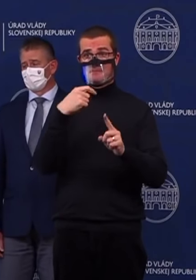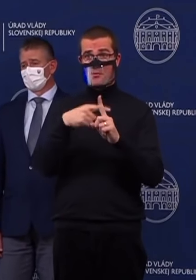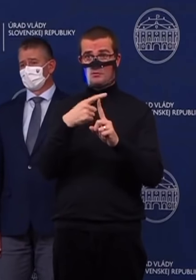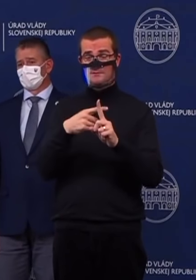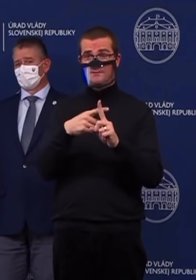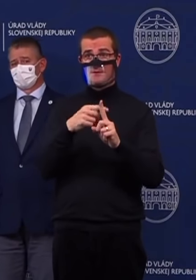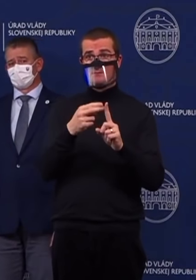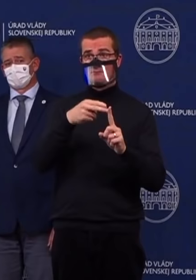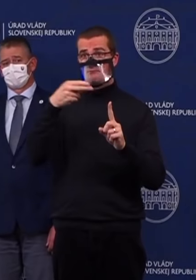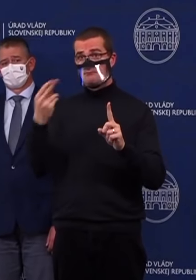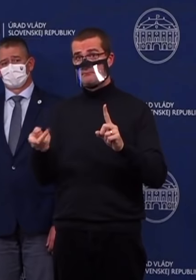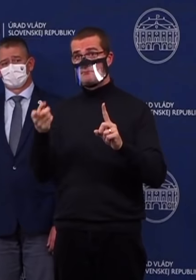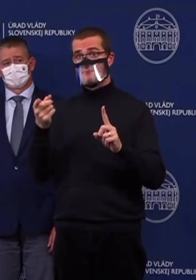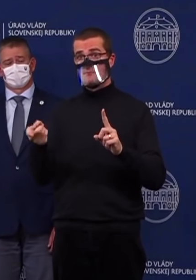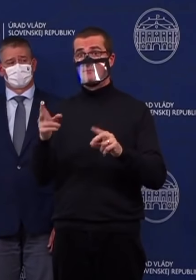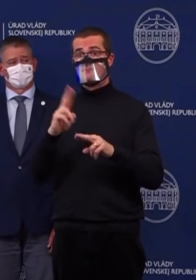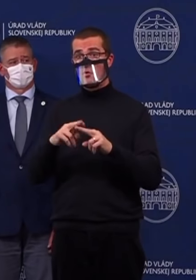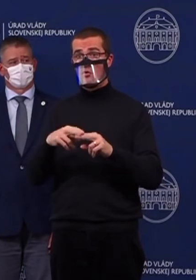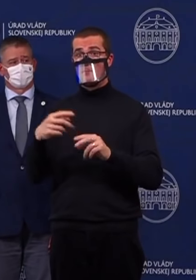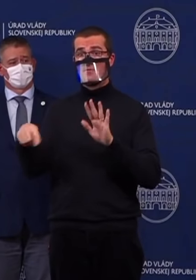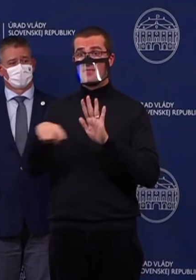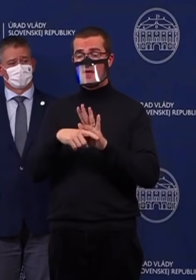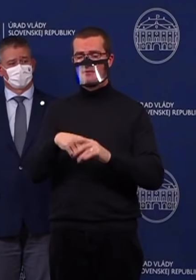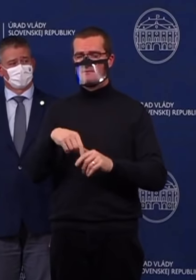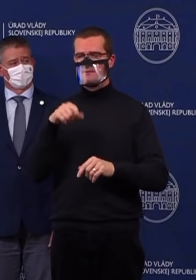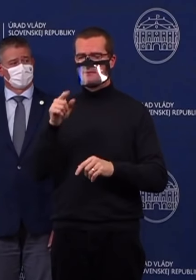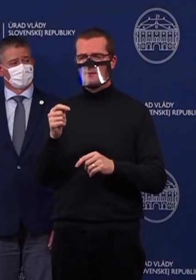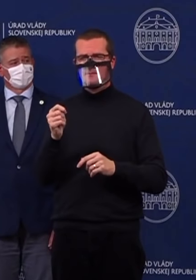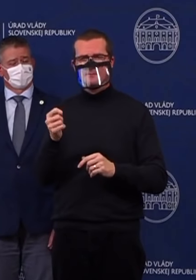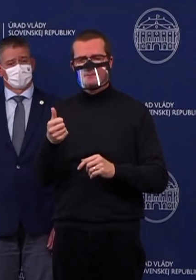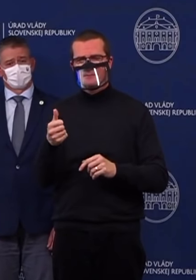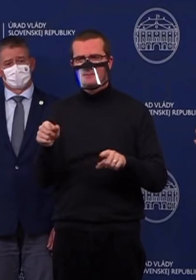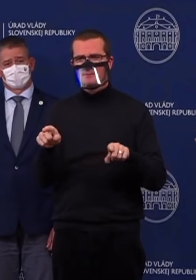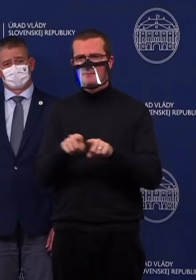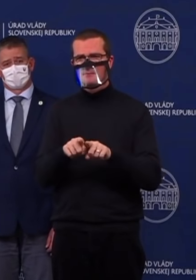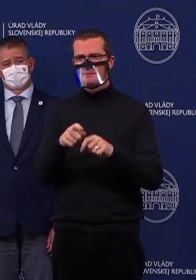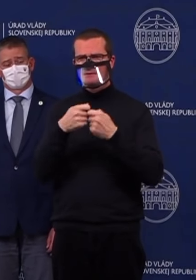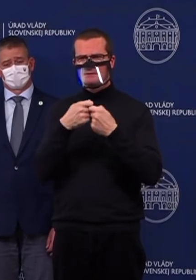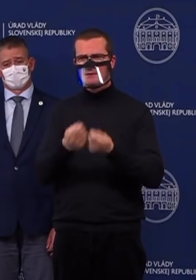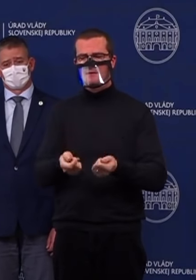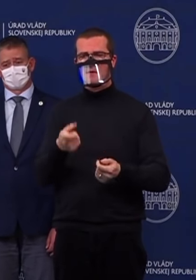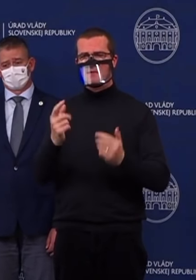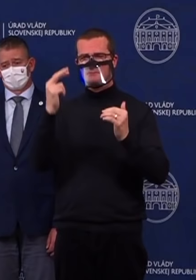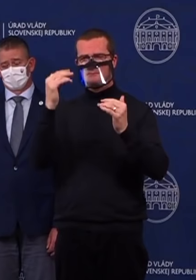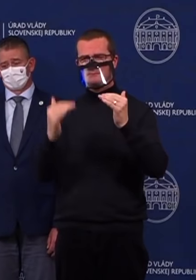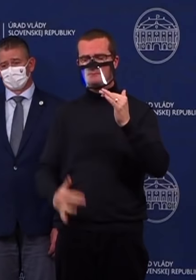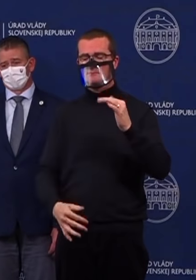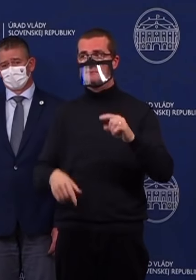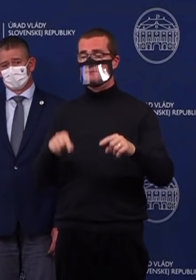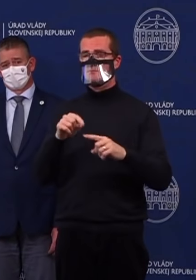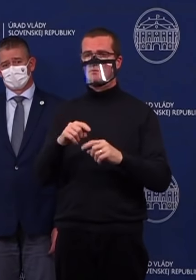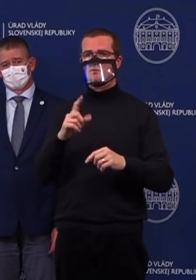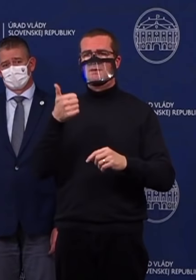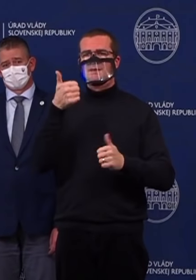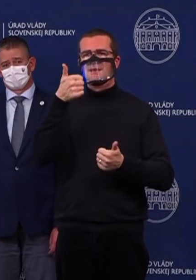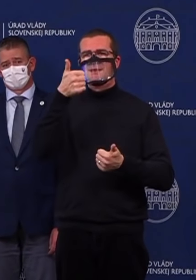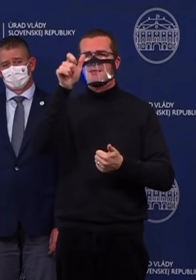že by boli reálne negatívni, je taká malá pravdepodobnosť, že na týchto napríklad číslach to sú možno